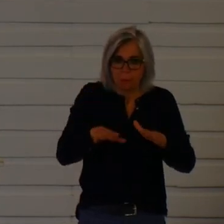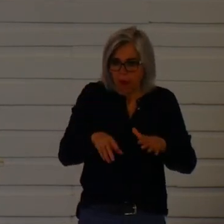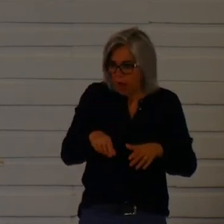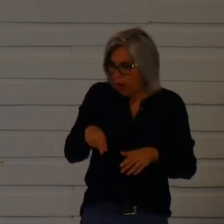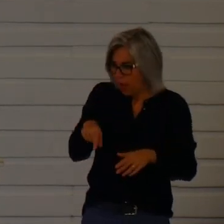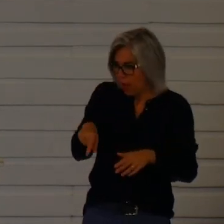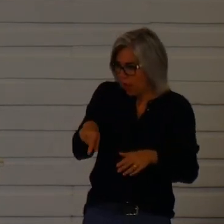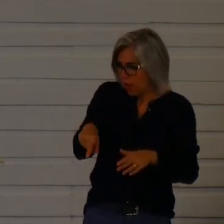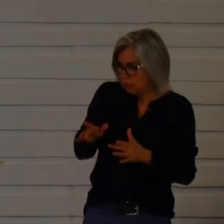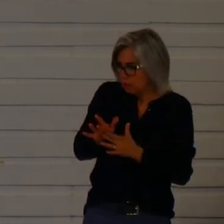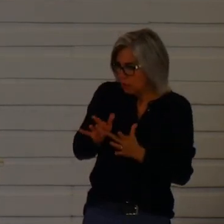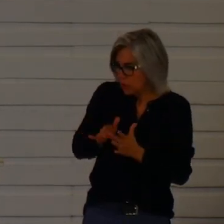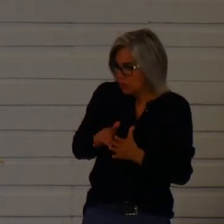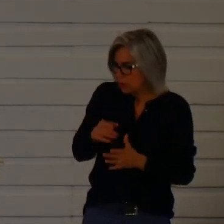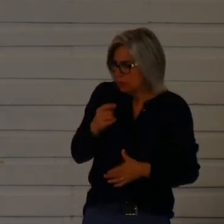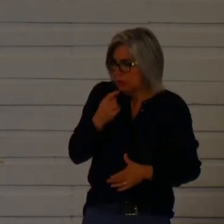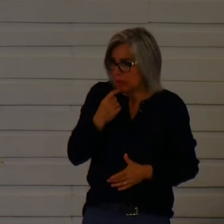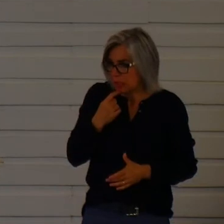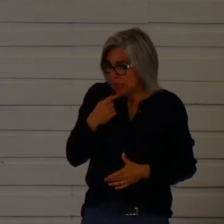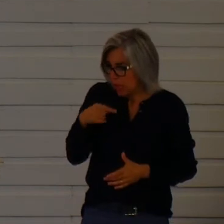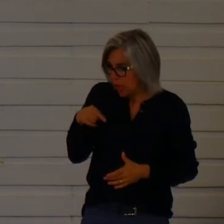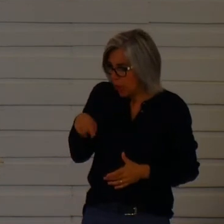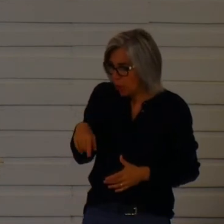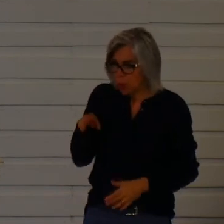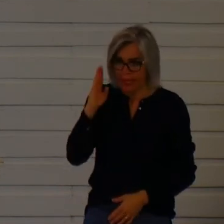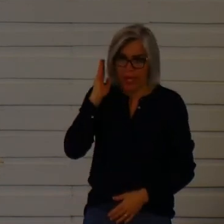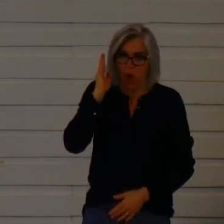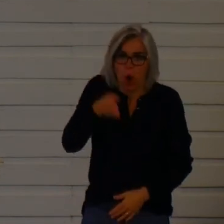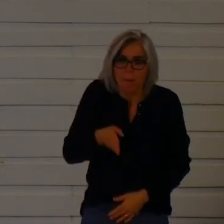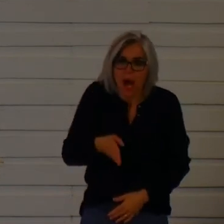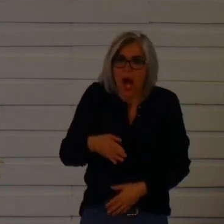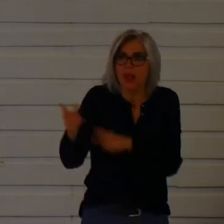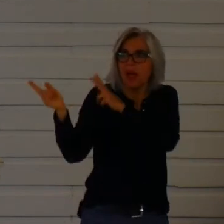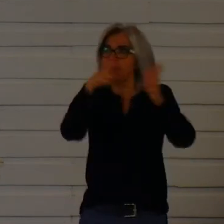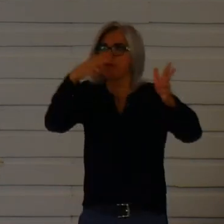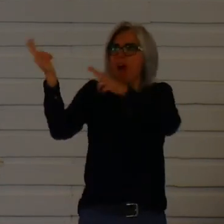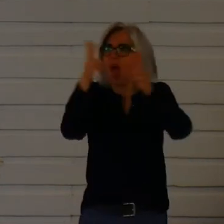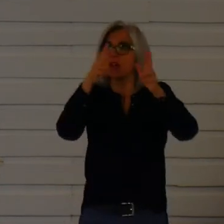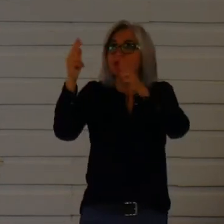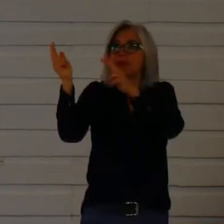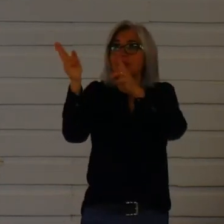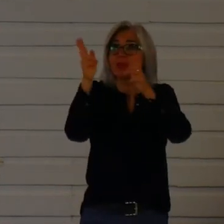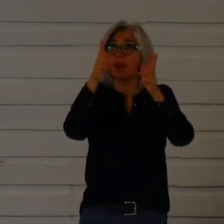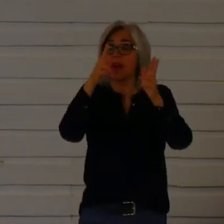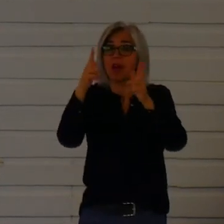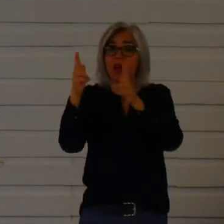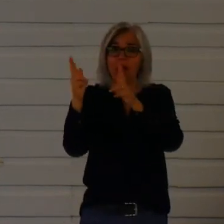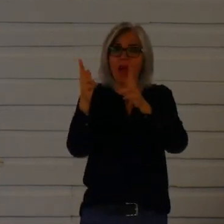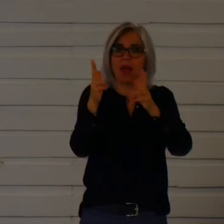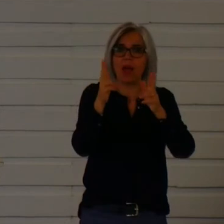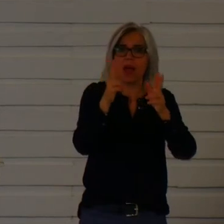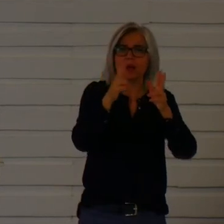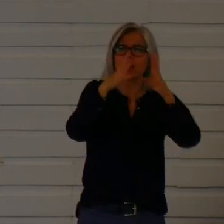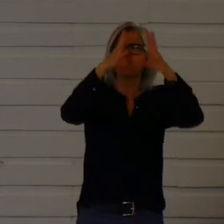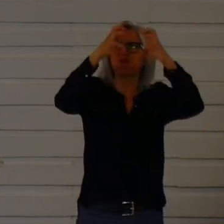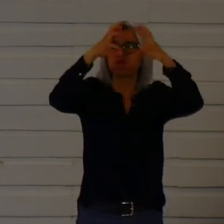ubbidiscono? Chi è costui? Quindi realizzano che lui è il Signore del creato e